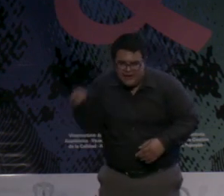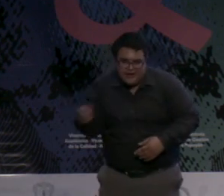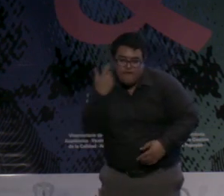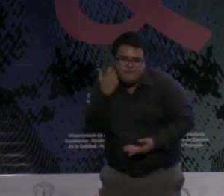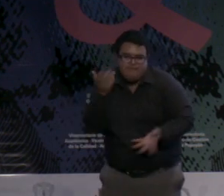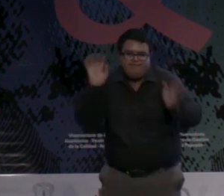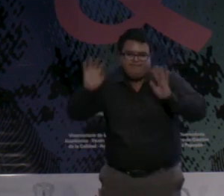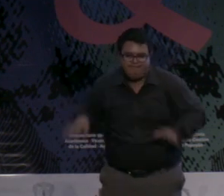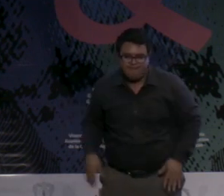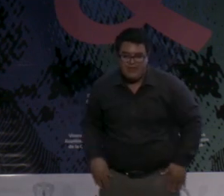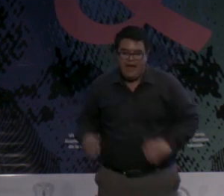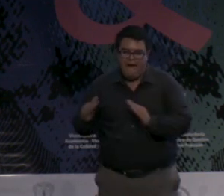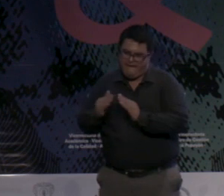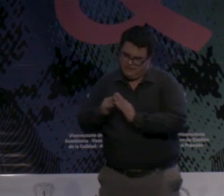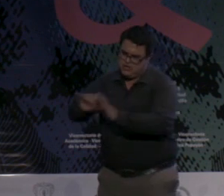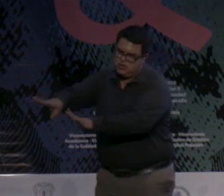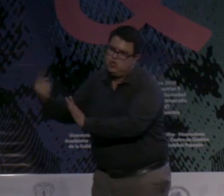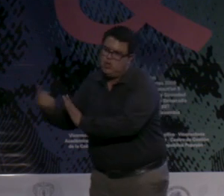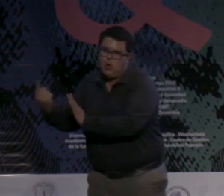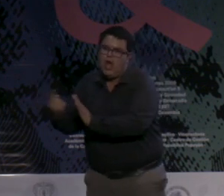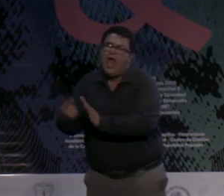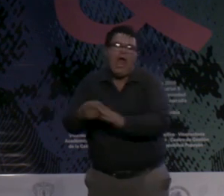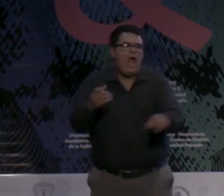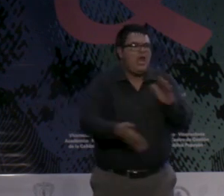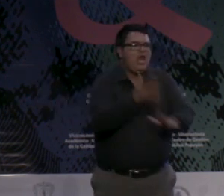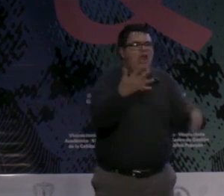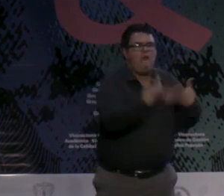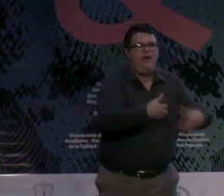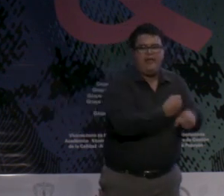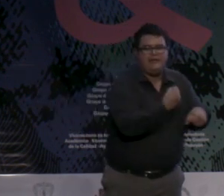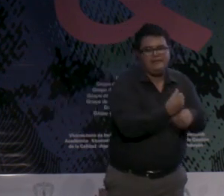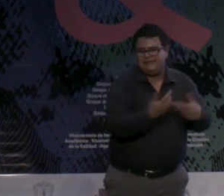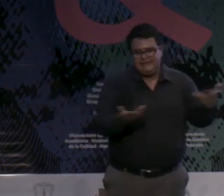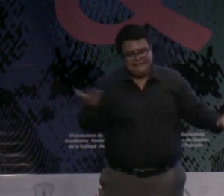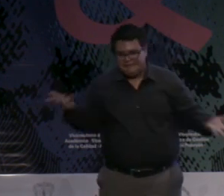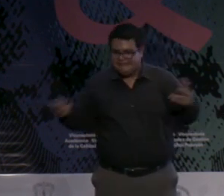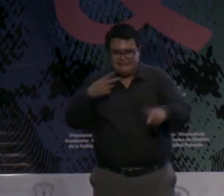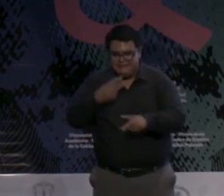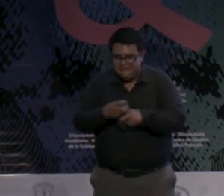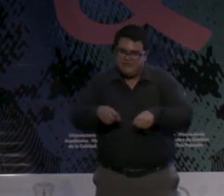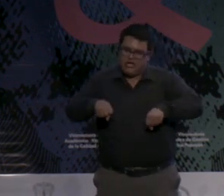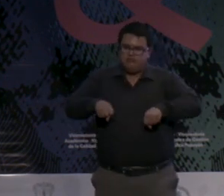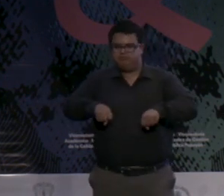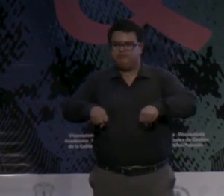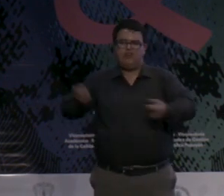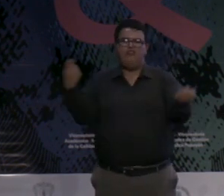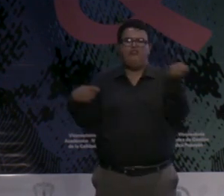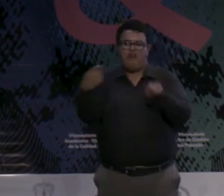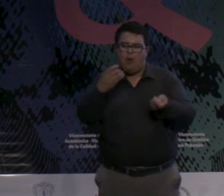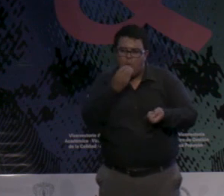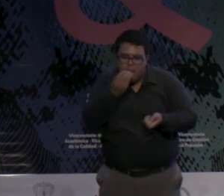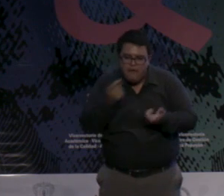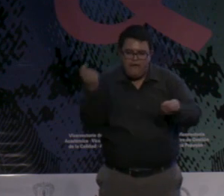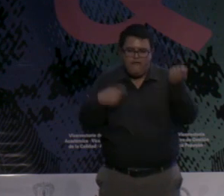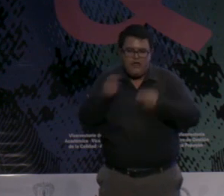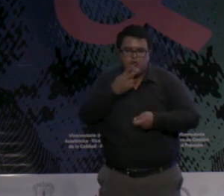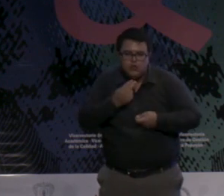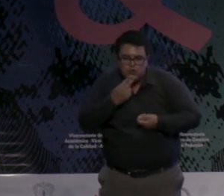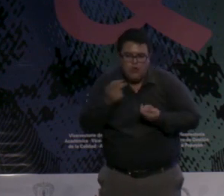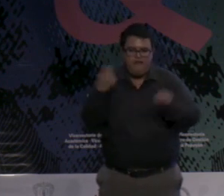por ejemplo son madres cabeza de familia, algunas de ellas por ejemplo como Jacqueline, madre de un niño con síndrome de